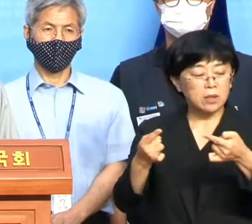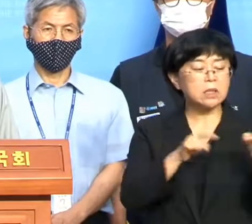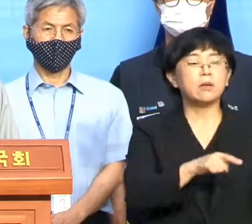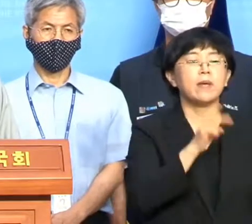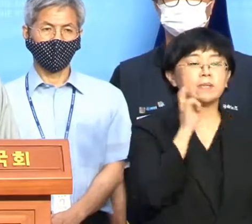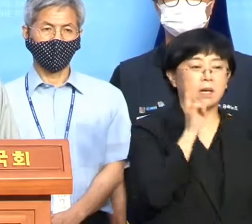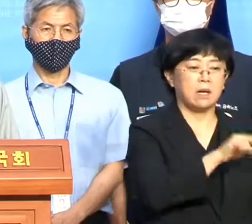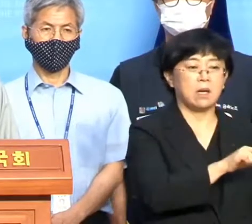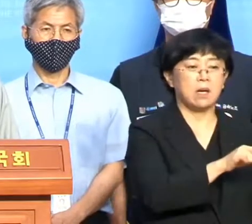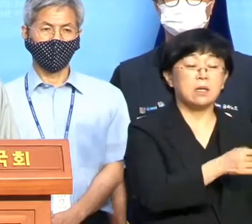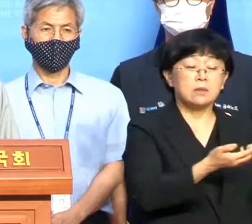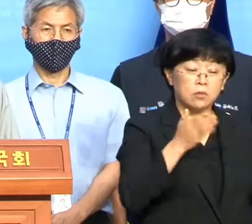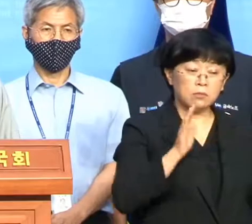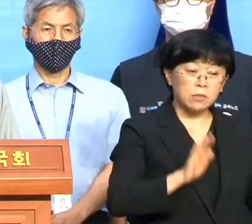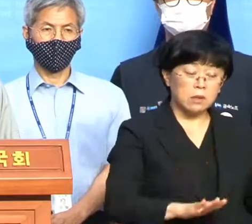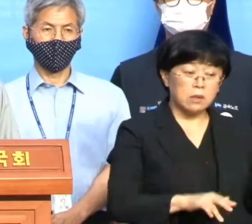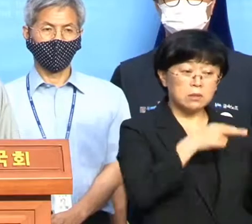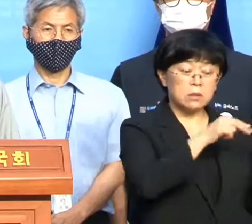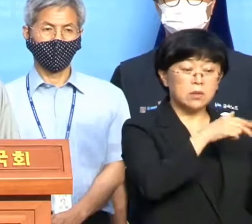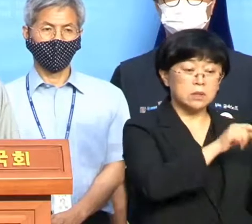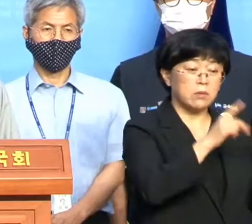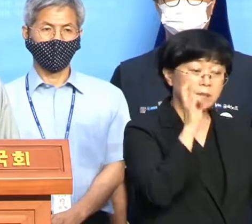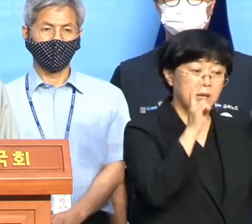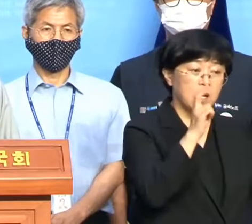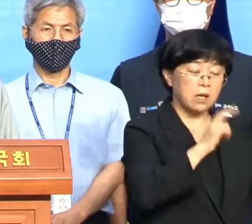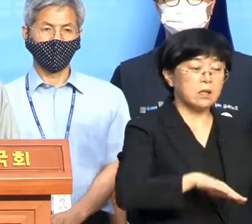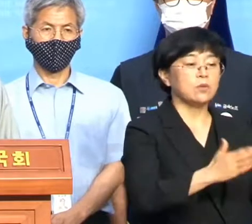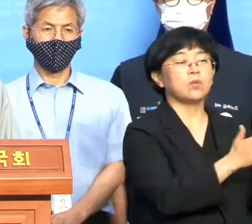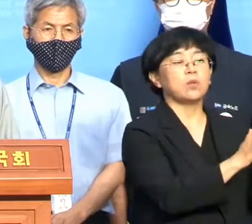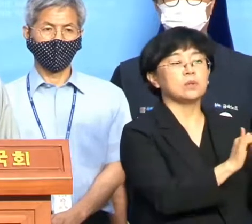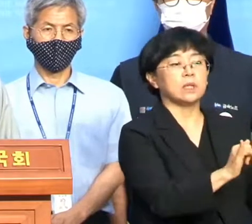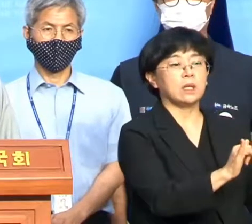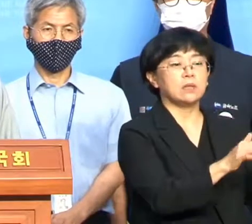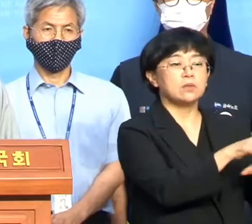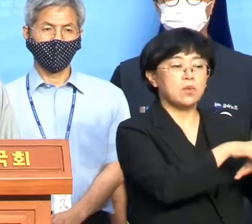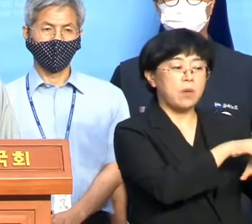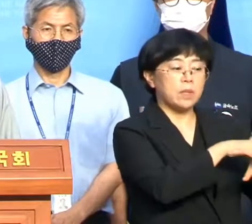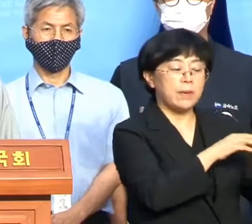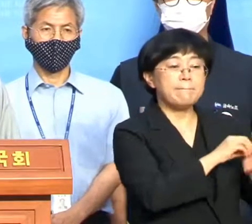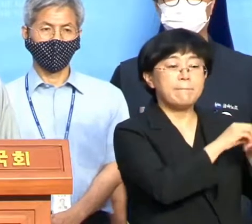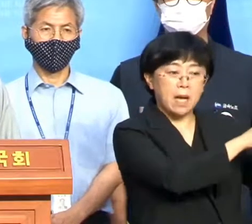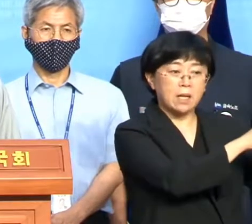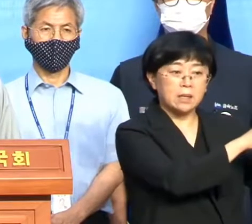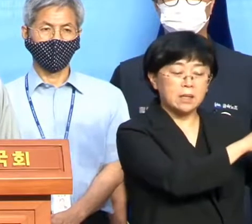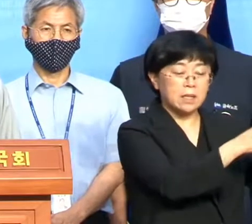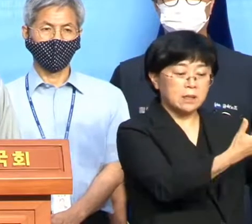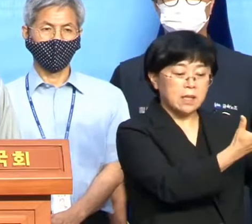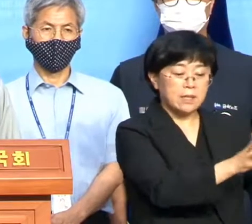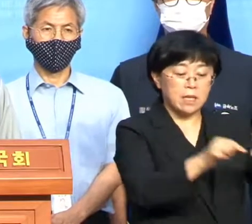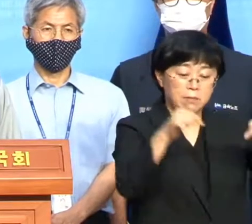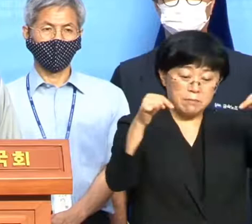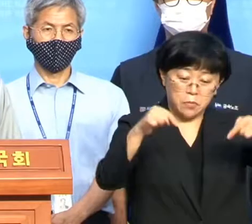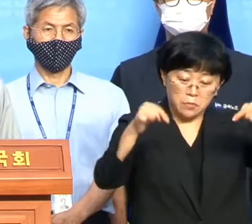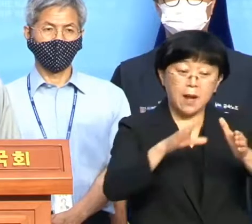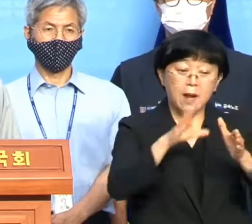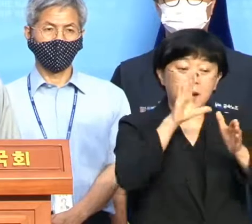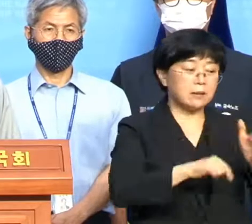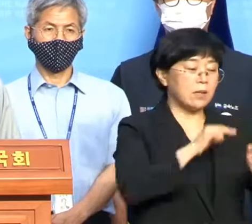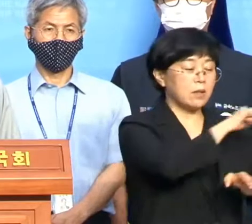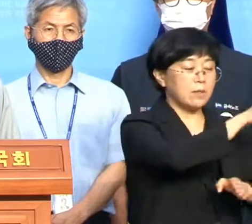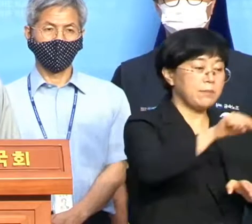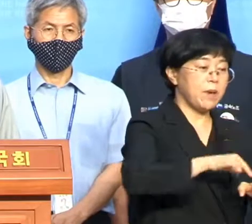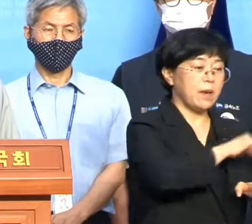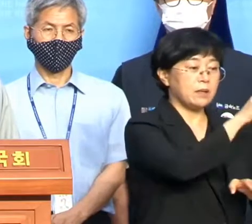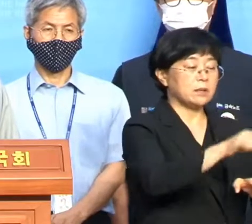10 그런데 서지 기업의 우리 노동자들이 초원의 가입 에서 단체교섭을 실행한 사항에 이런 무엇을